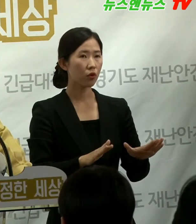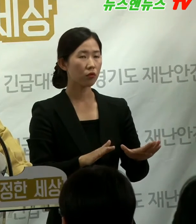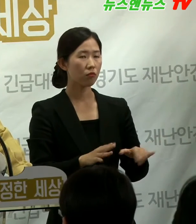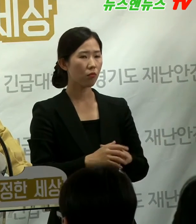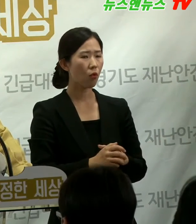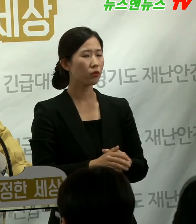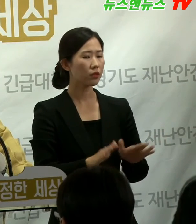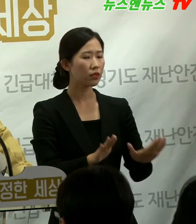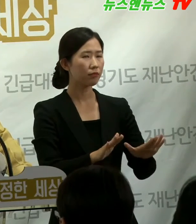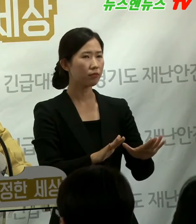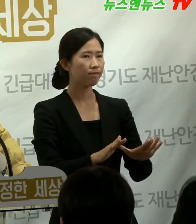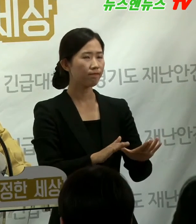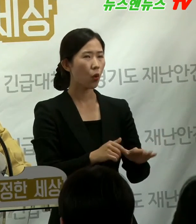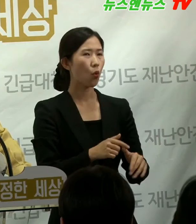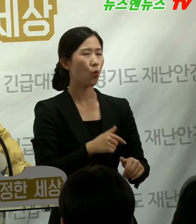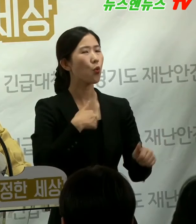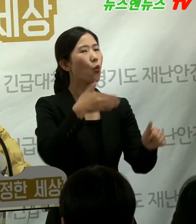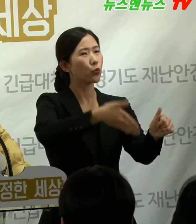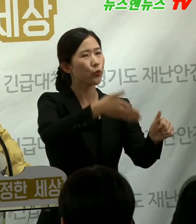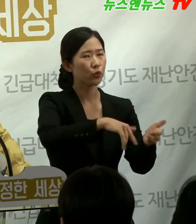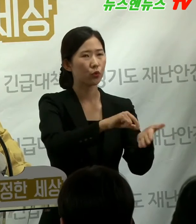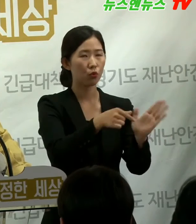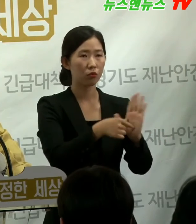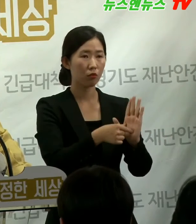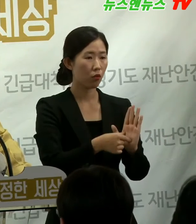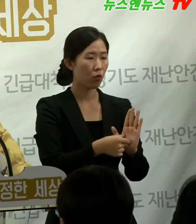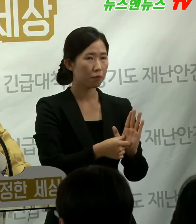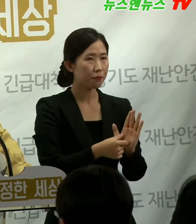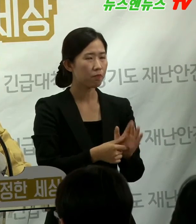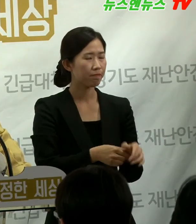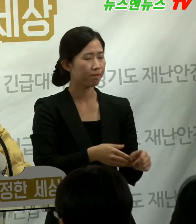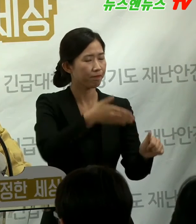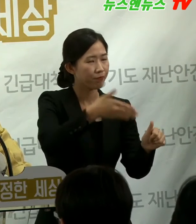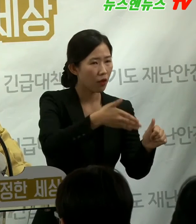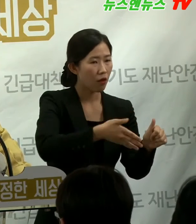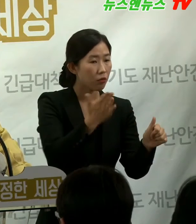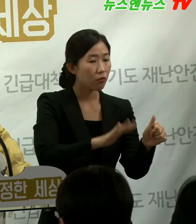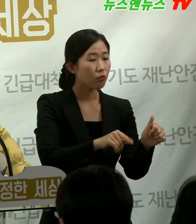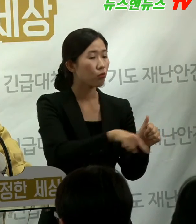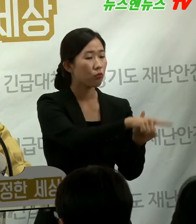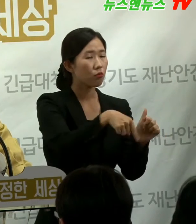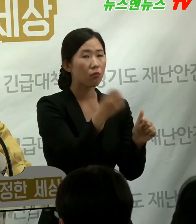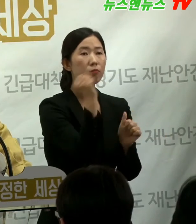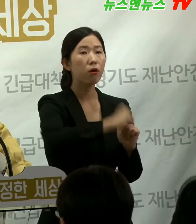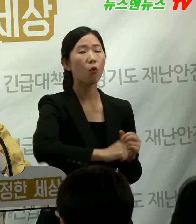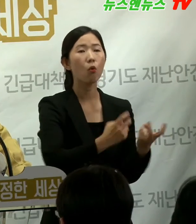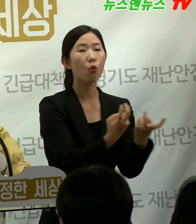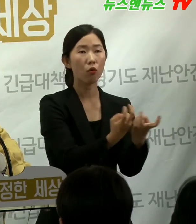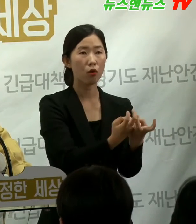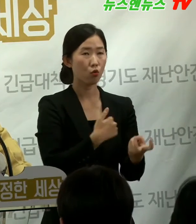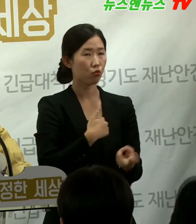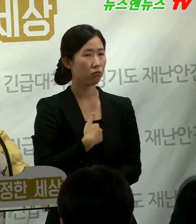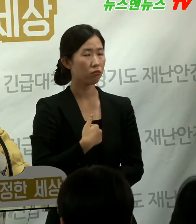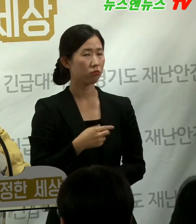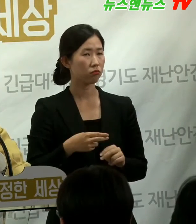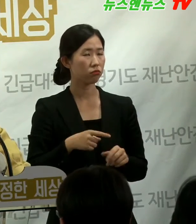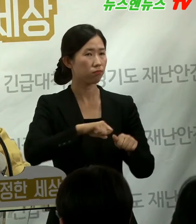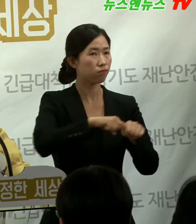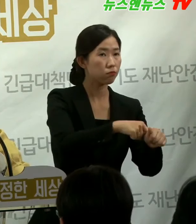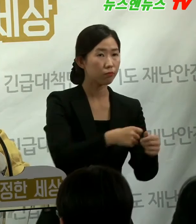그냥 요구하고 권고하고 지는 안 지키면 어떡하느냐. 저희는 권고한테 뭔 제재를 해야 되지 않느냐고 했는데